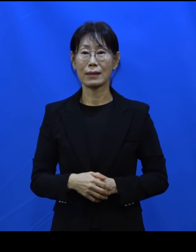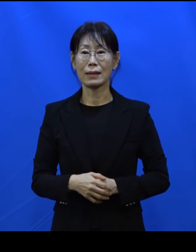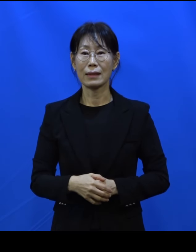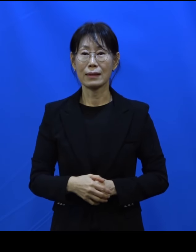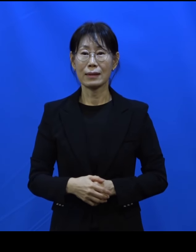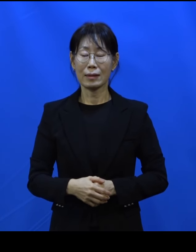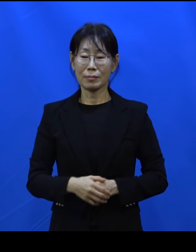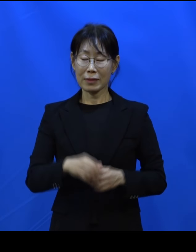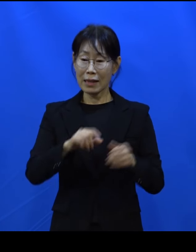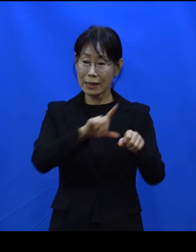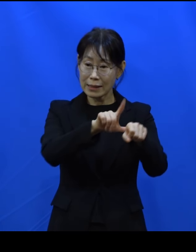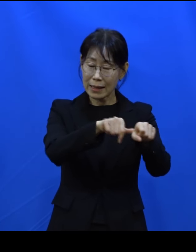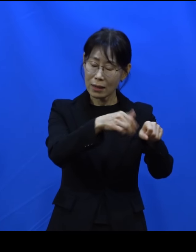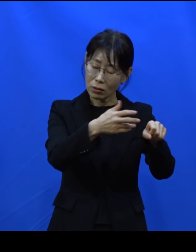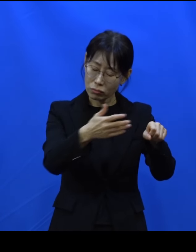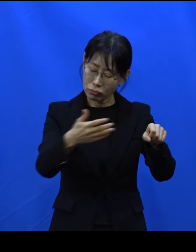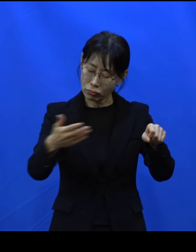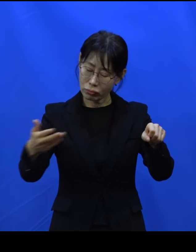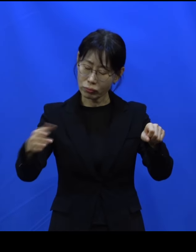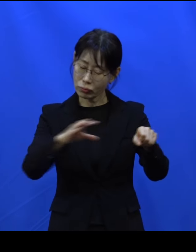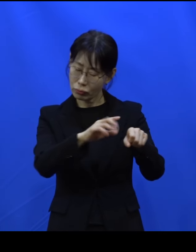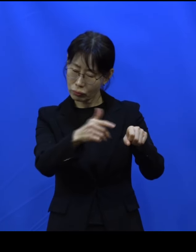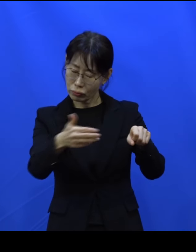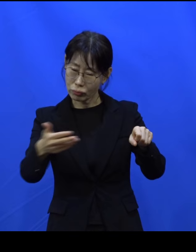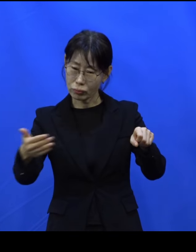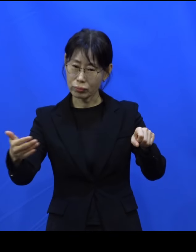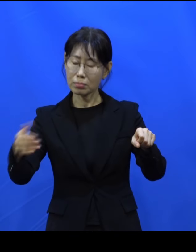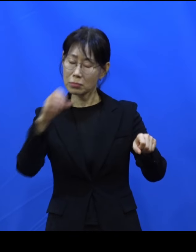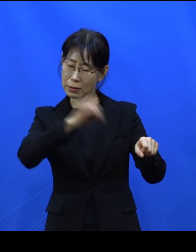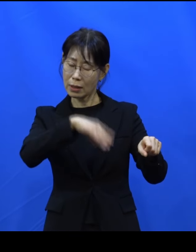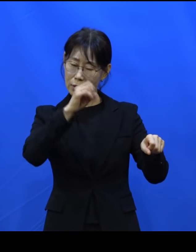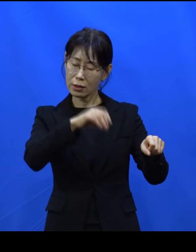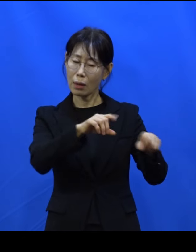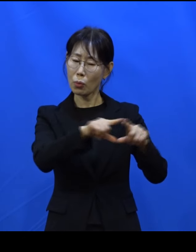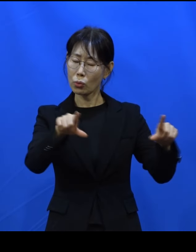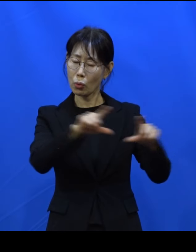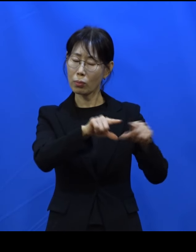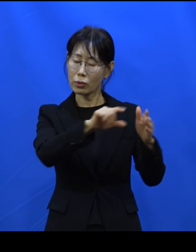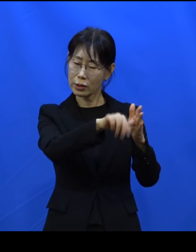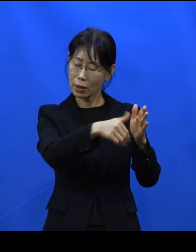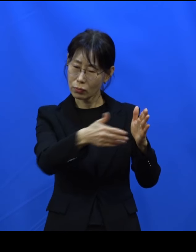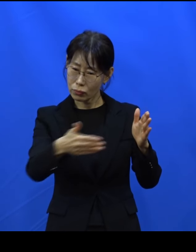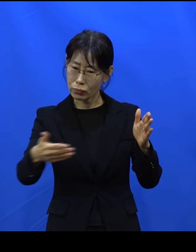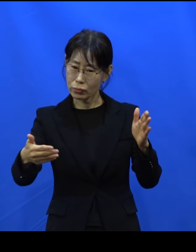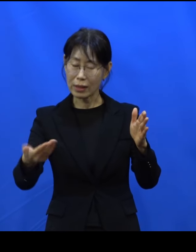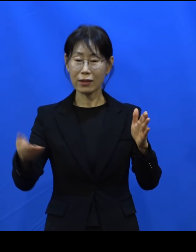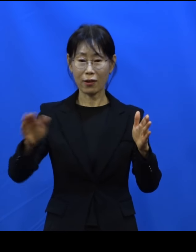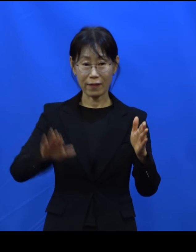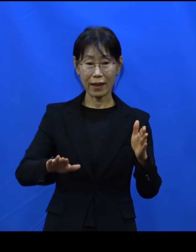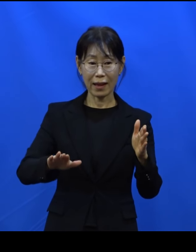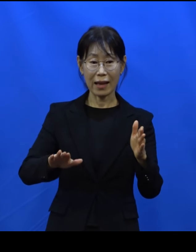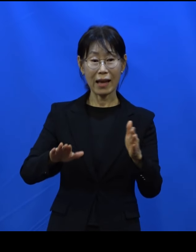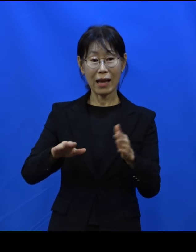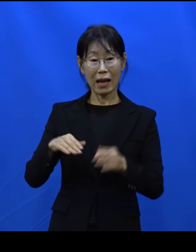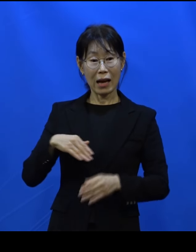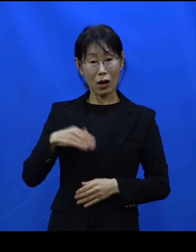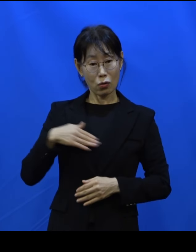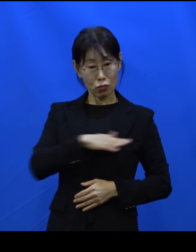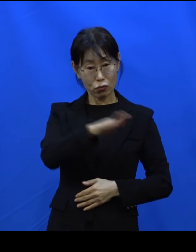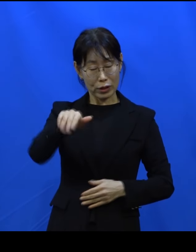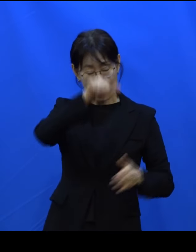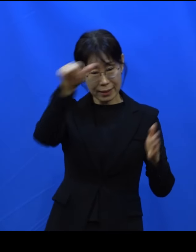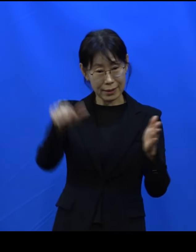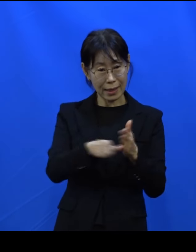크로노스는 그냥 흘러가는 시간이에요. 카이로스는 하나님의 개입이 있는 특별한 시간이에요. 이 크로노스의 시간과 카이로스의